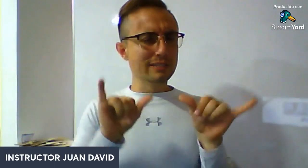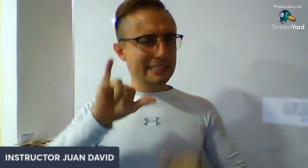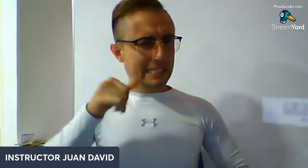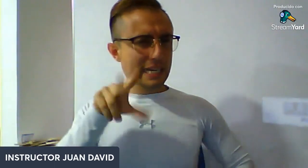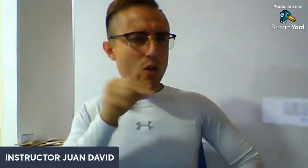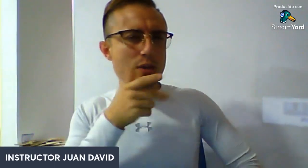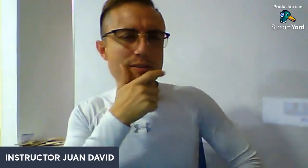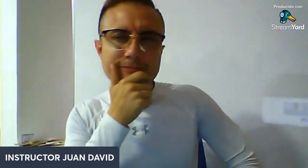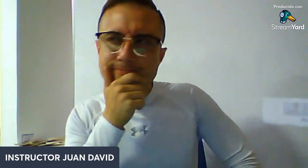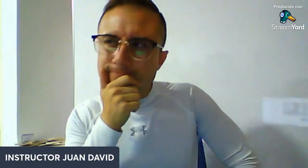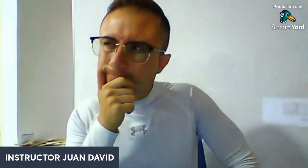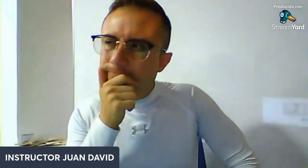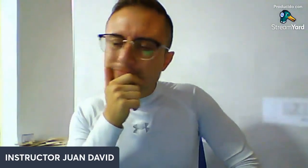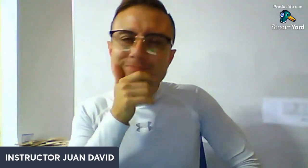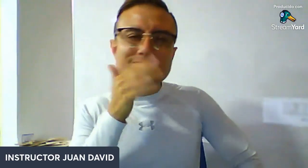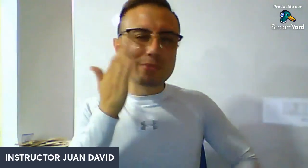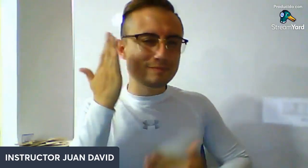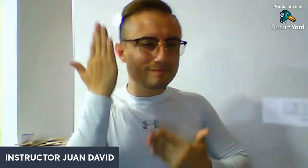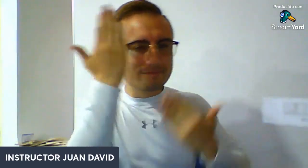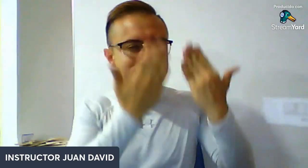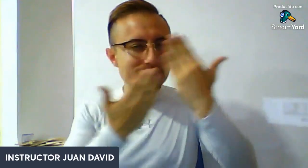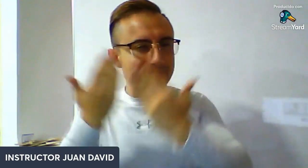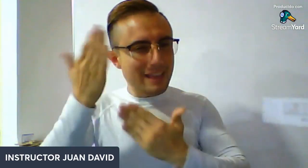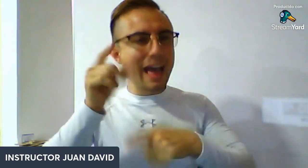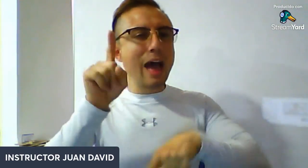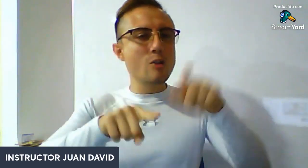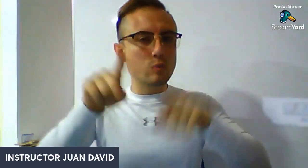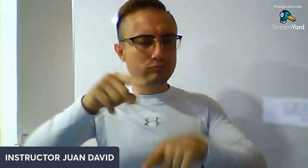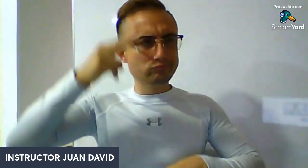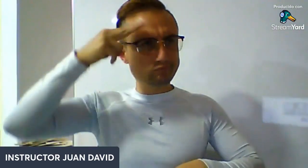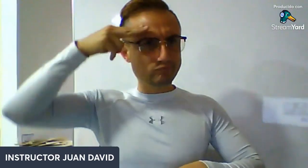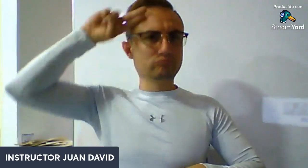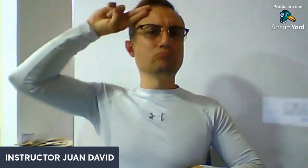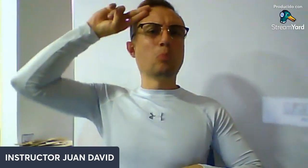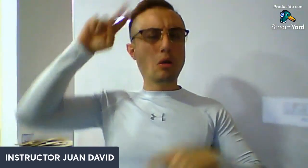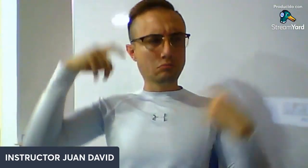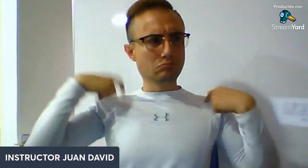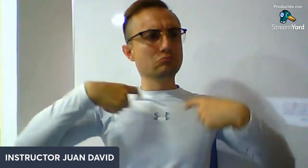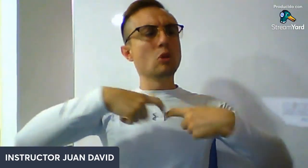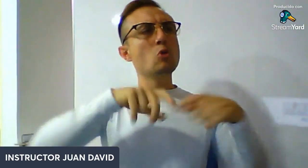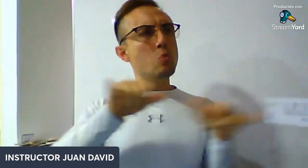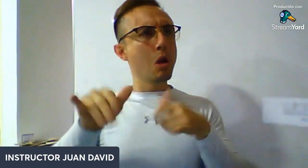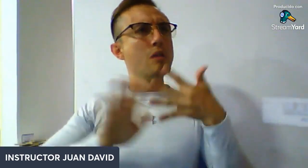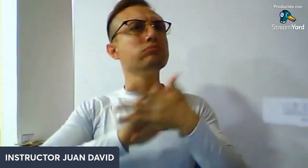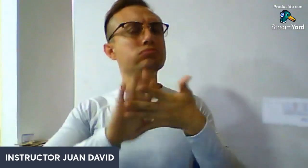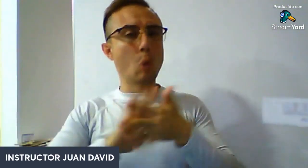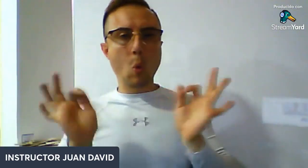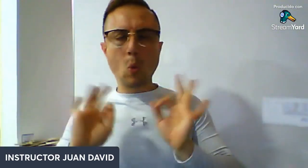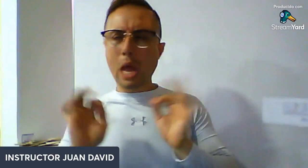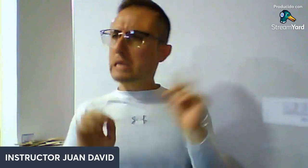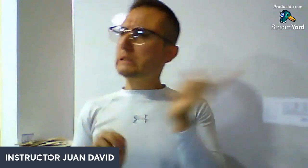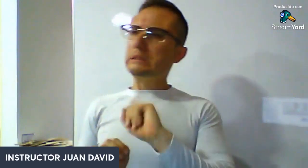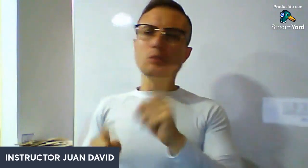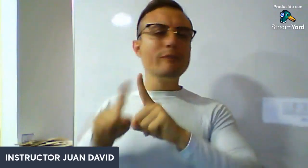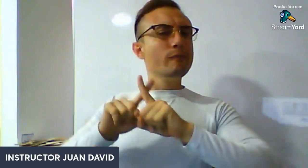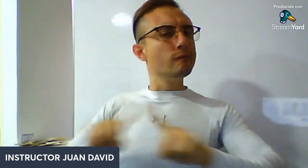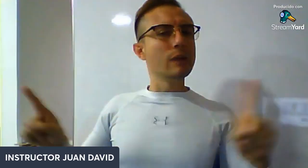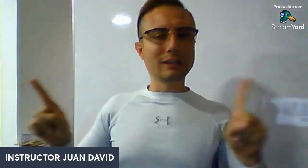pues tiene una gramática pero es igual a la lengua de señas algunas personas